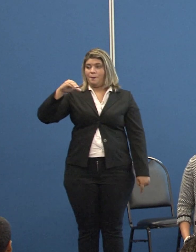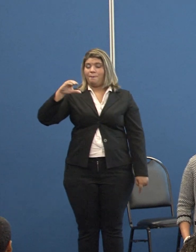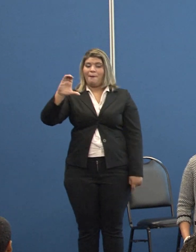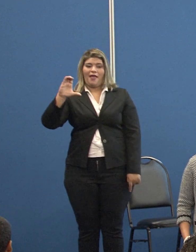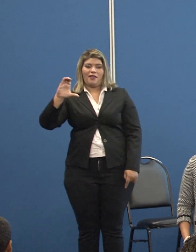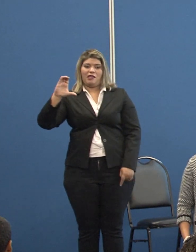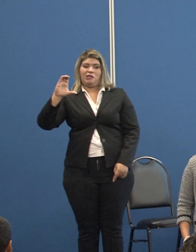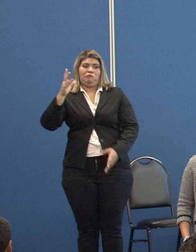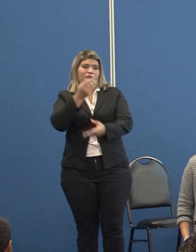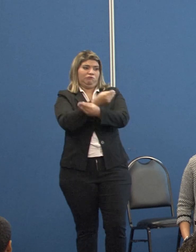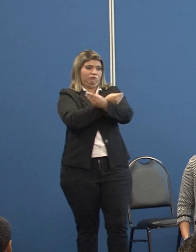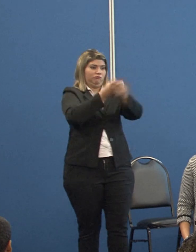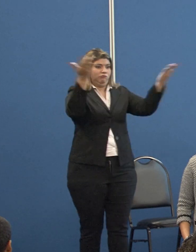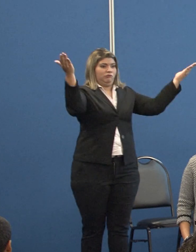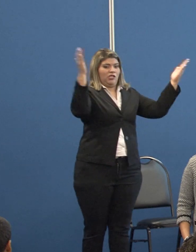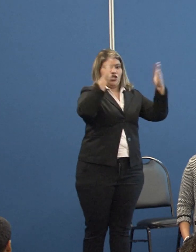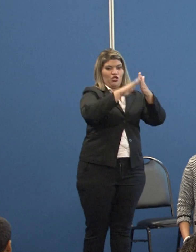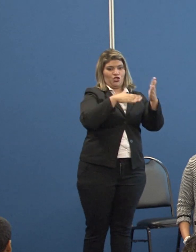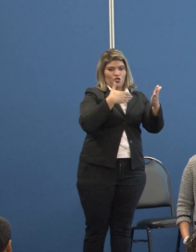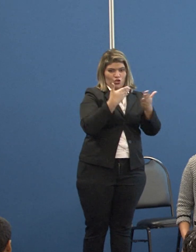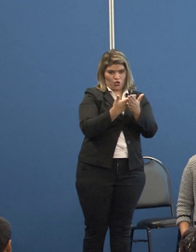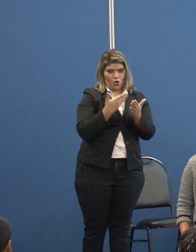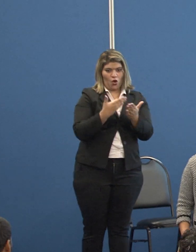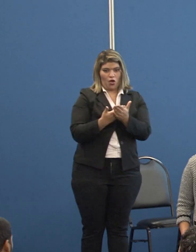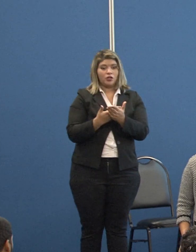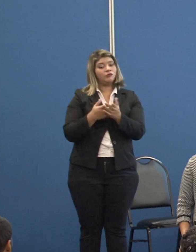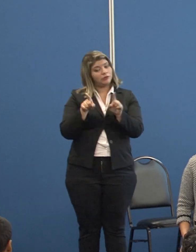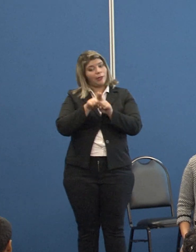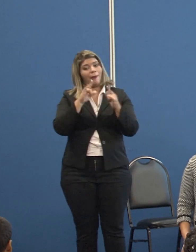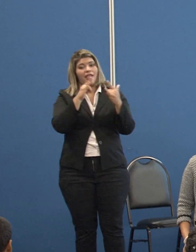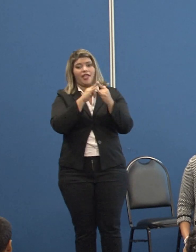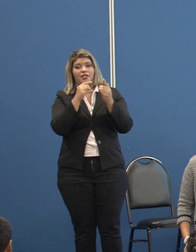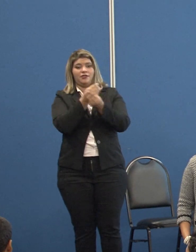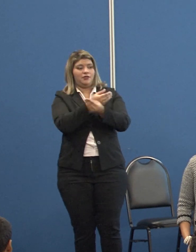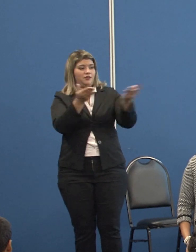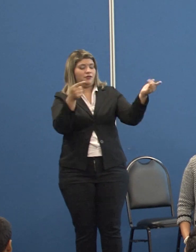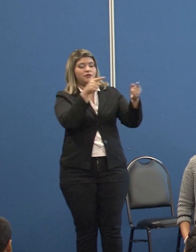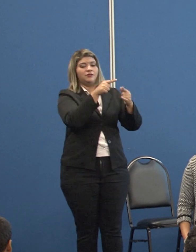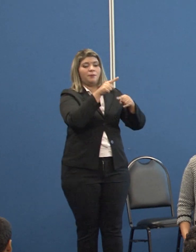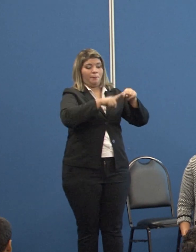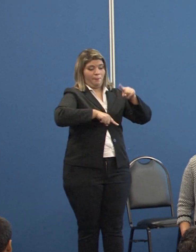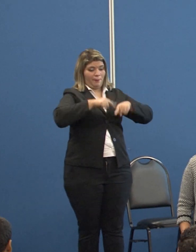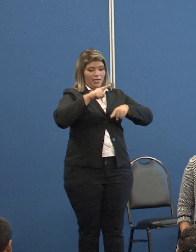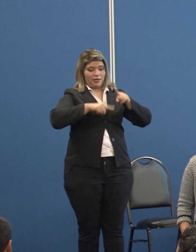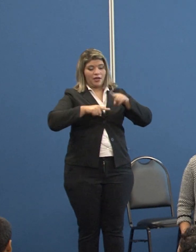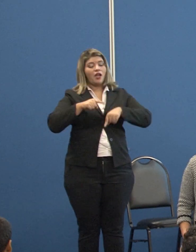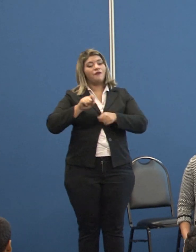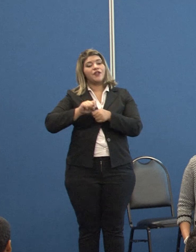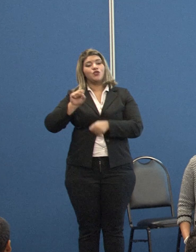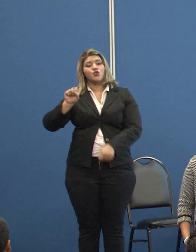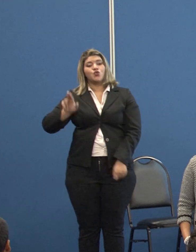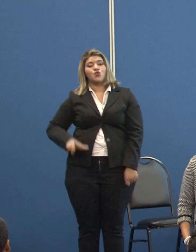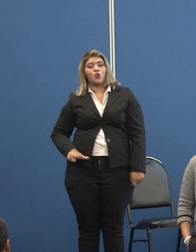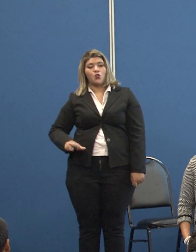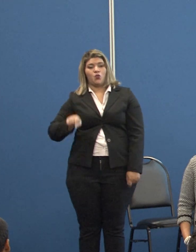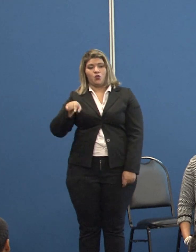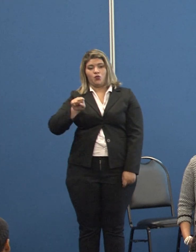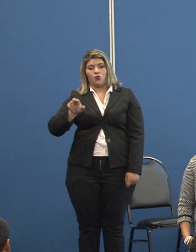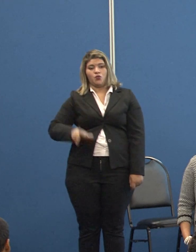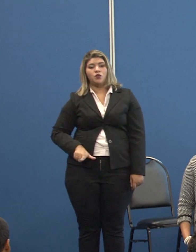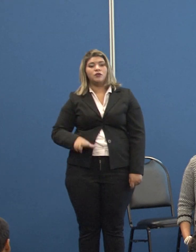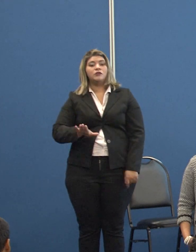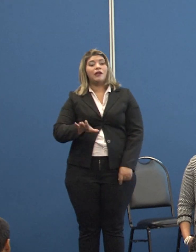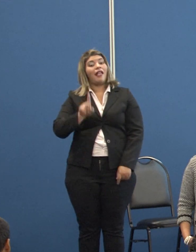material chegou ao INES. O INES é uma escola, em que esse material foi produzido no Sul, mas para trabalhar com